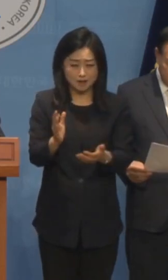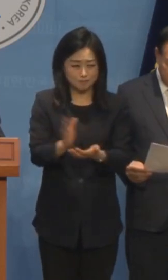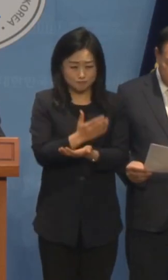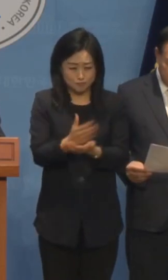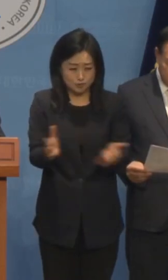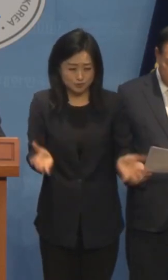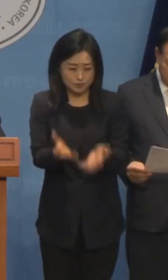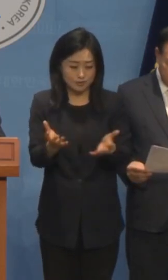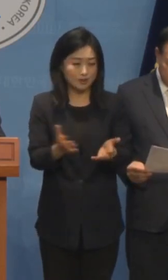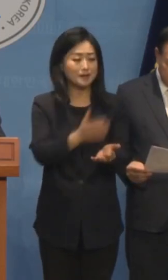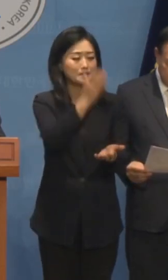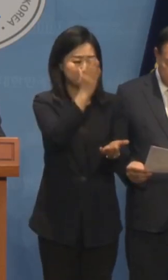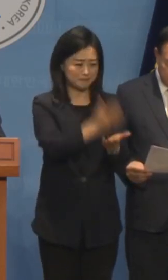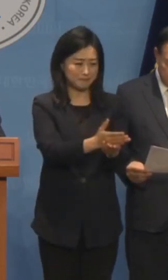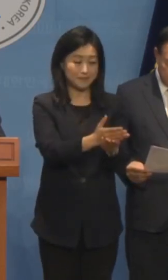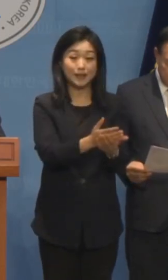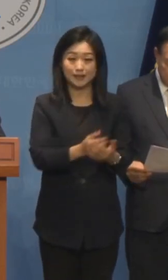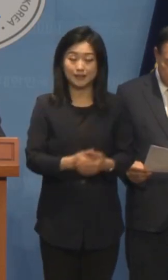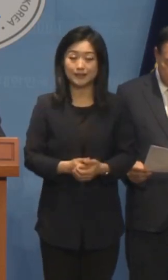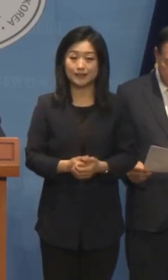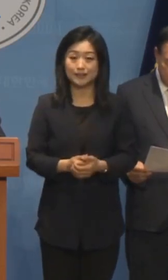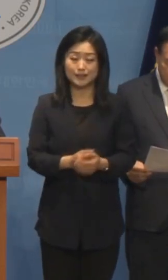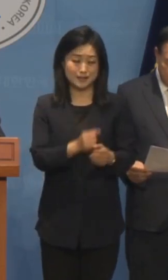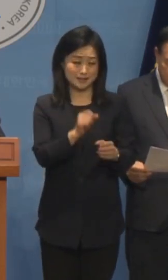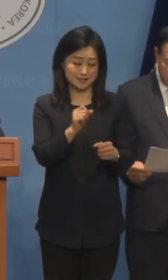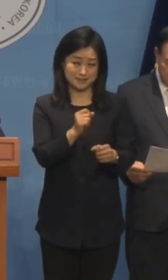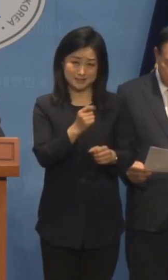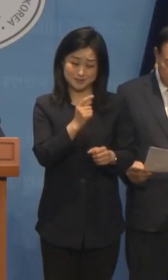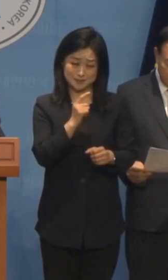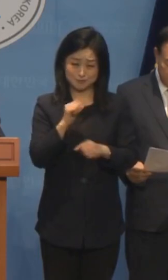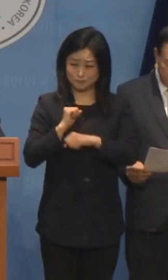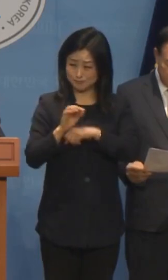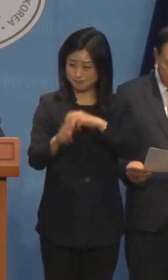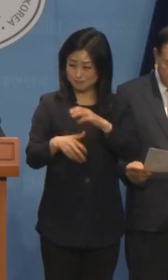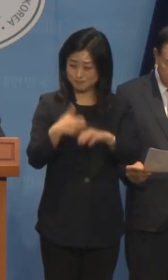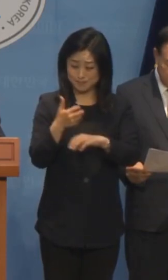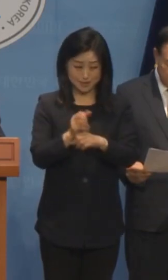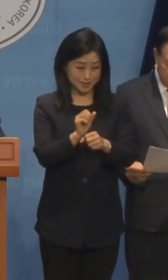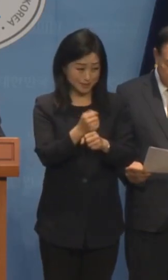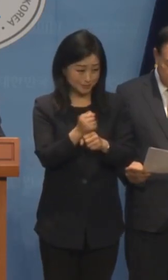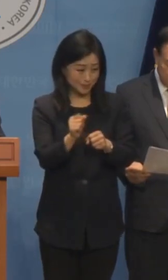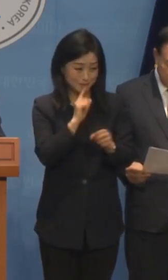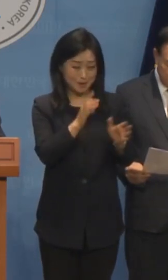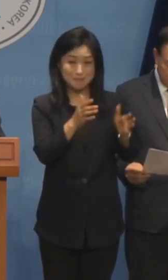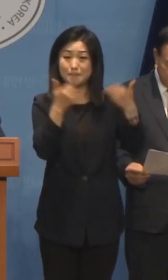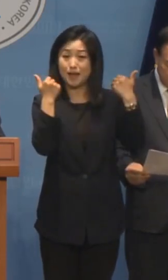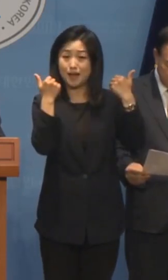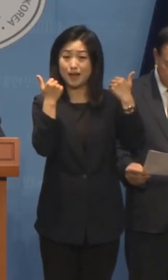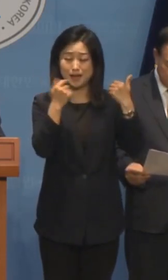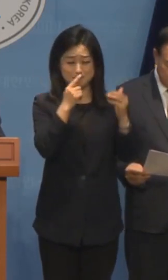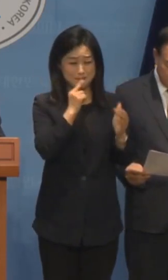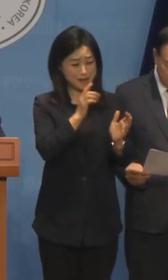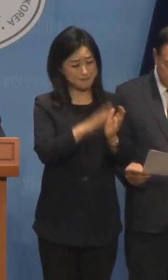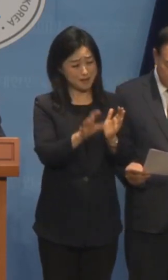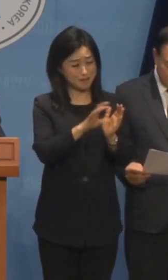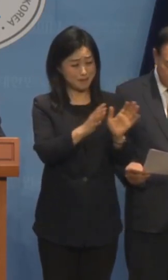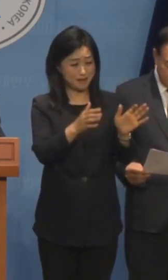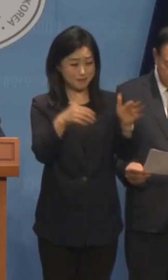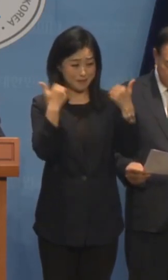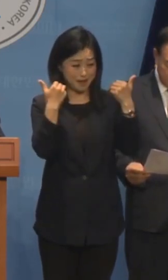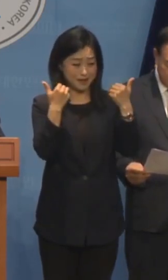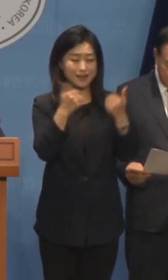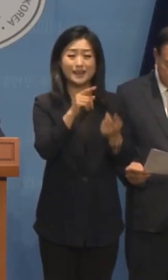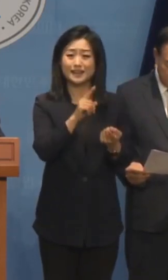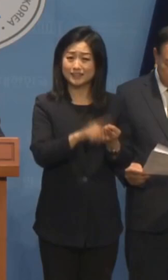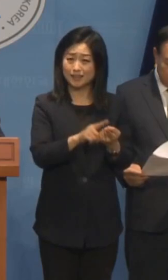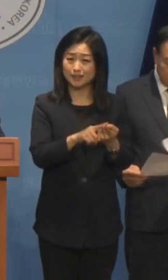행위를 즉각 그만두고 황당한 계엄령 음모론과 막말 괴담 퍼레이드에 대해